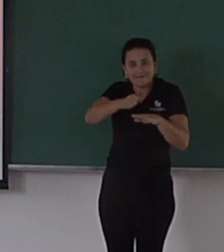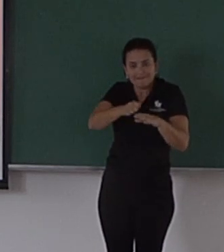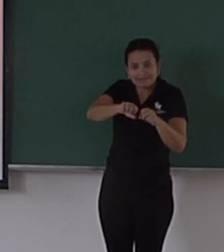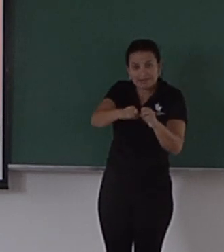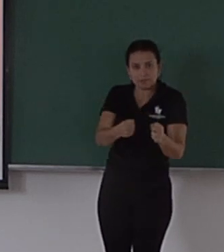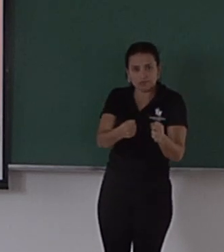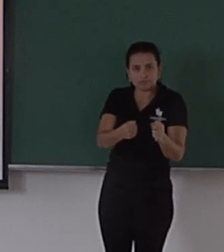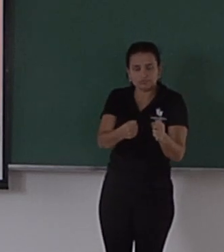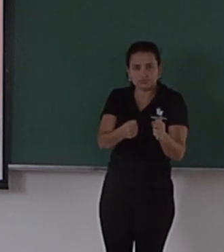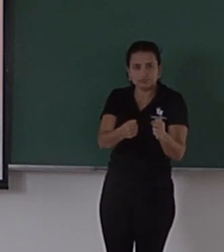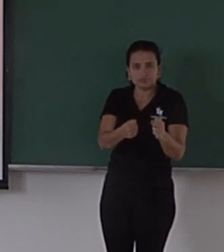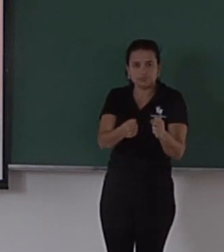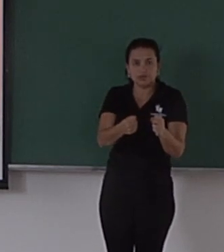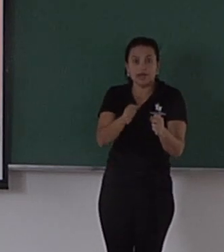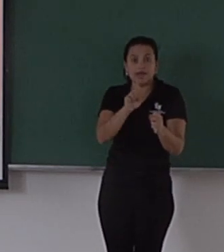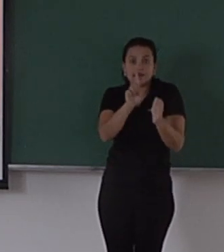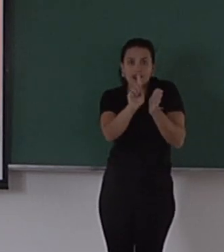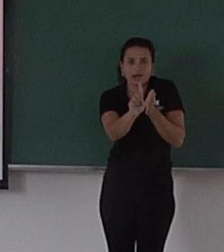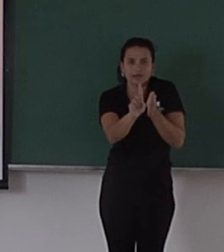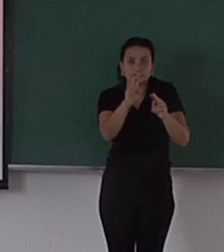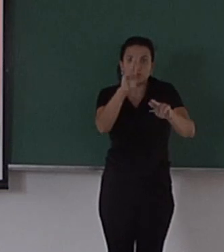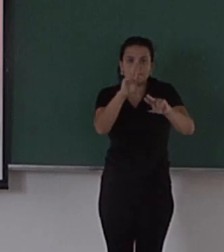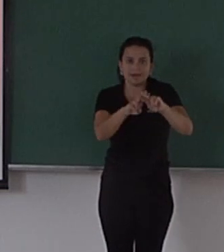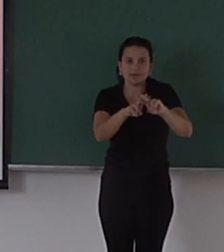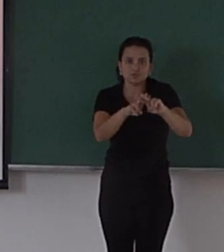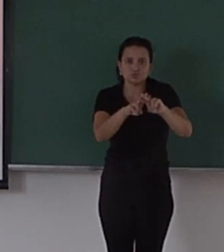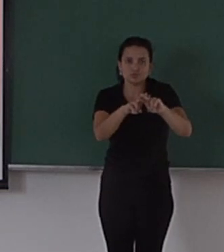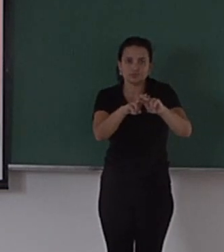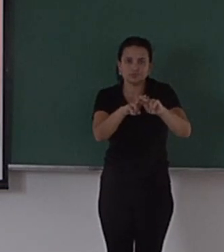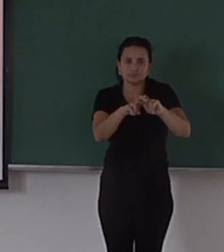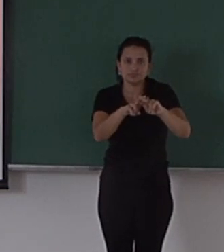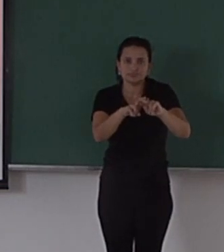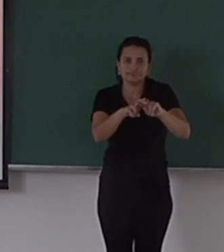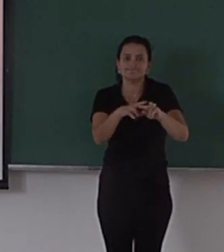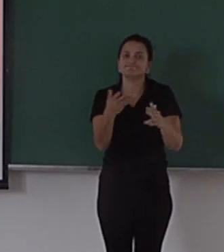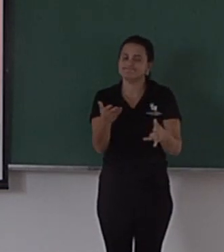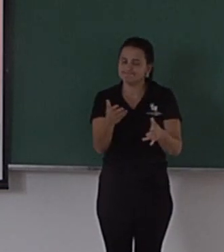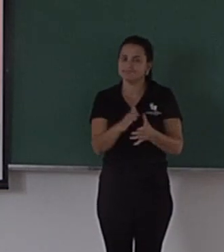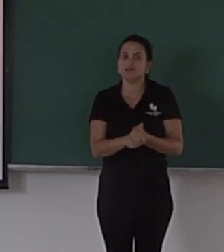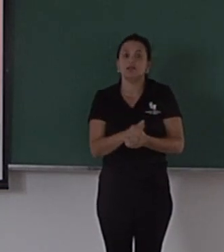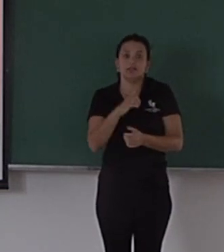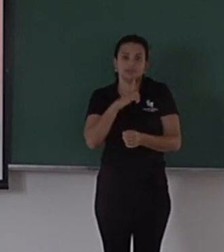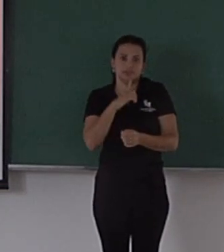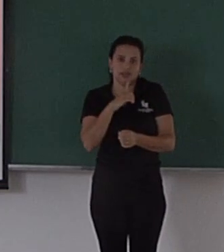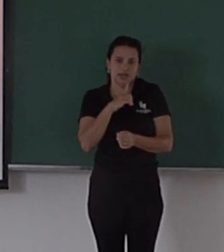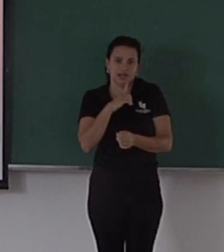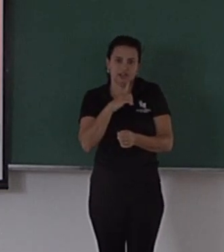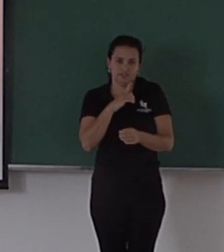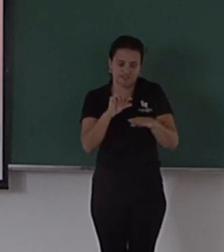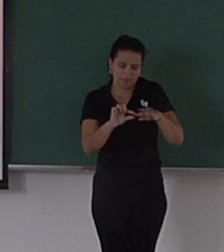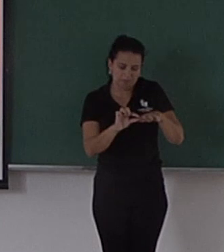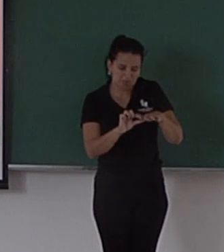ele ficou dentro da câmara fria por mais tempo do que era permitido. Então ele teve necrose das pontas